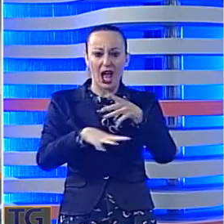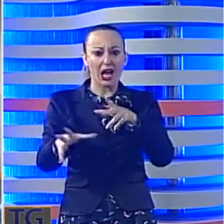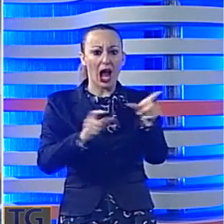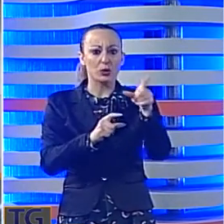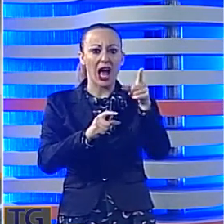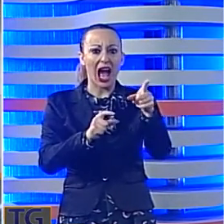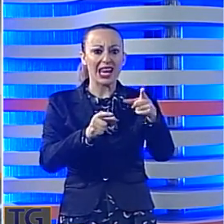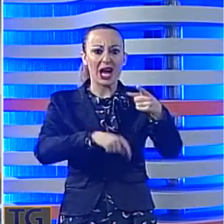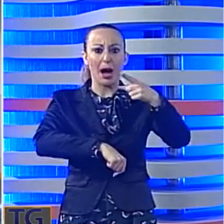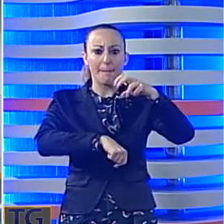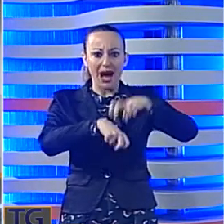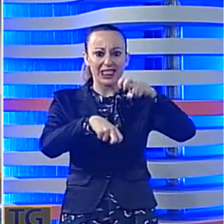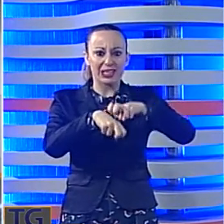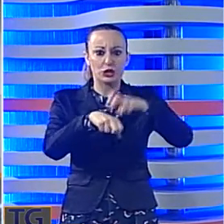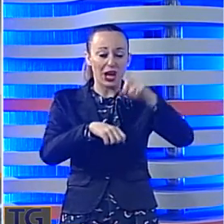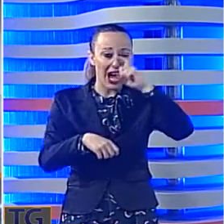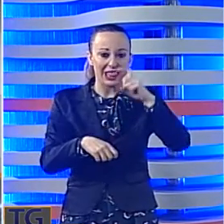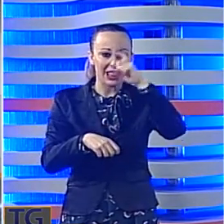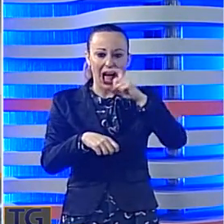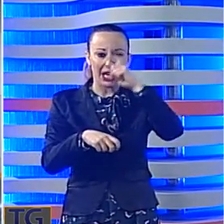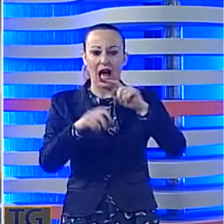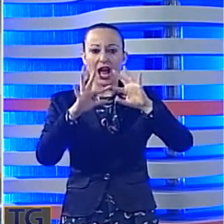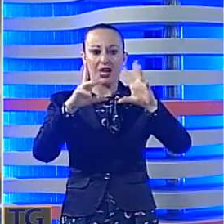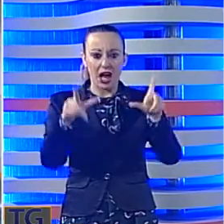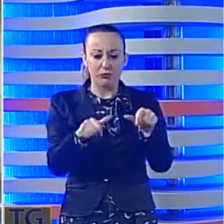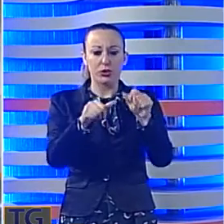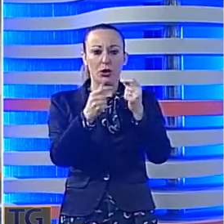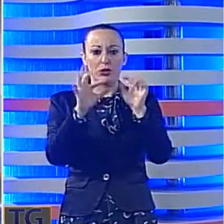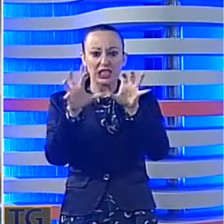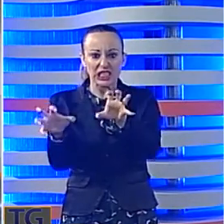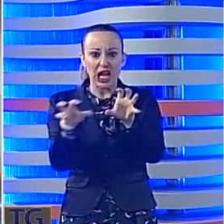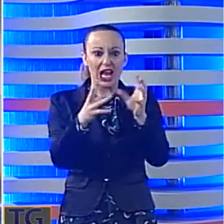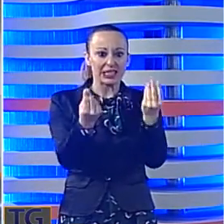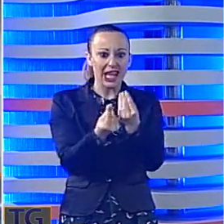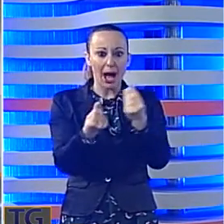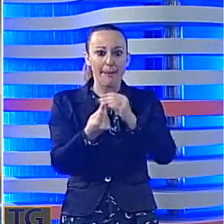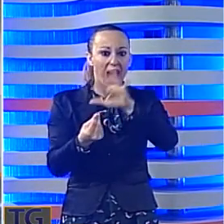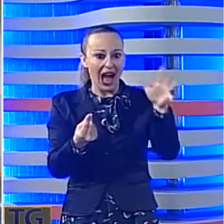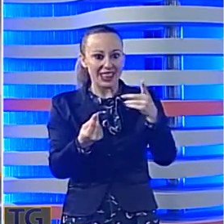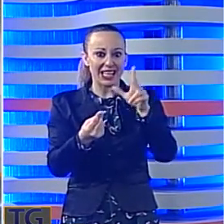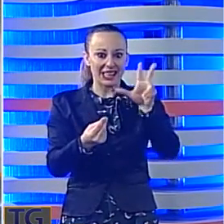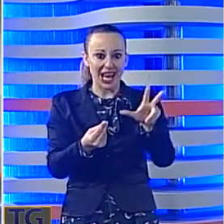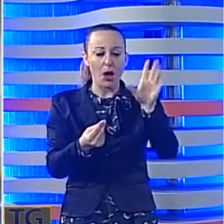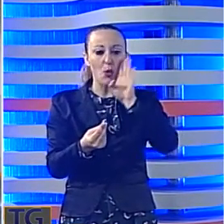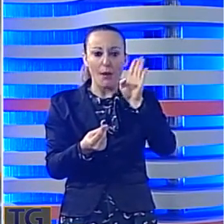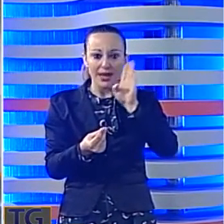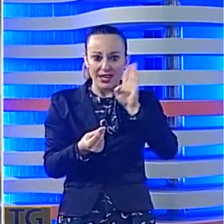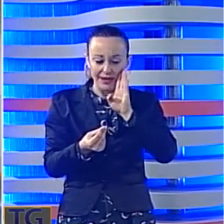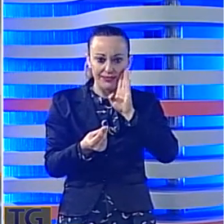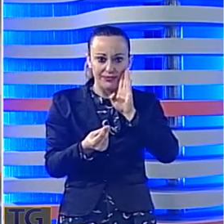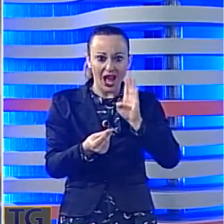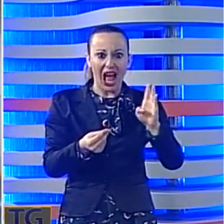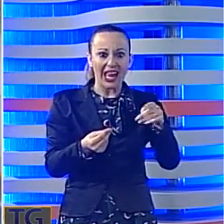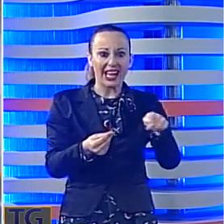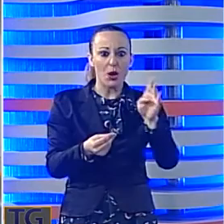E questa è l'accusa mossa contro un medico di Catania, adesso indagato per